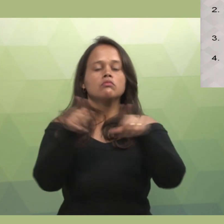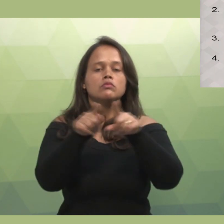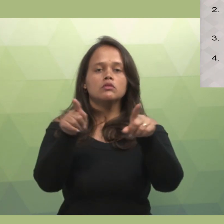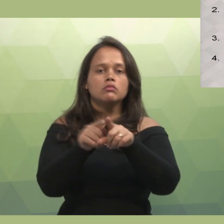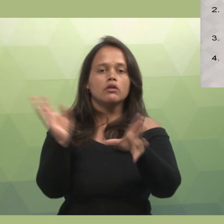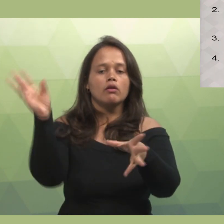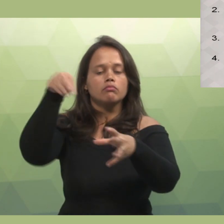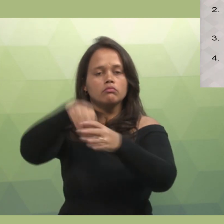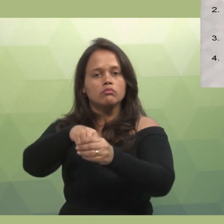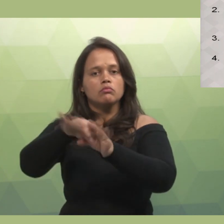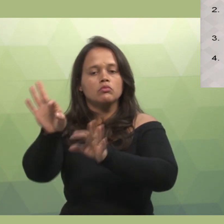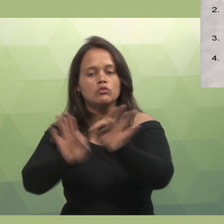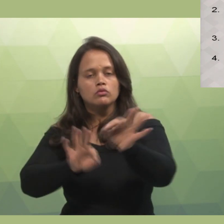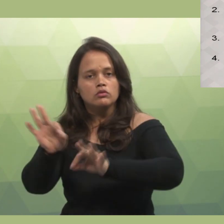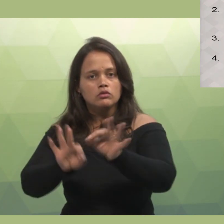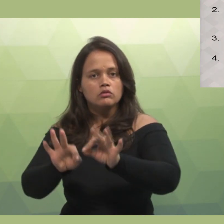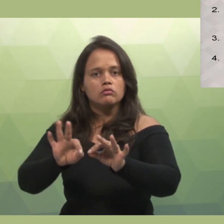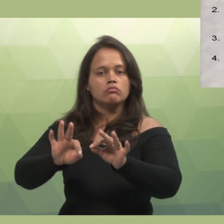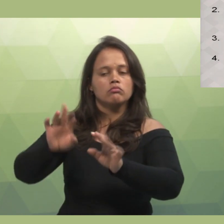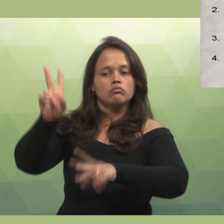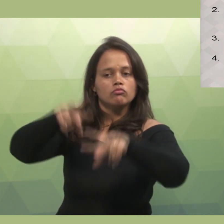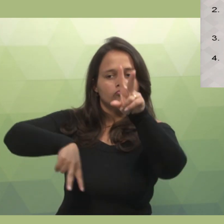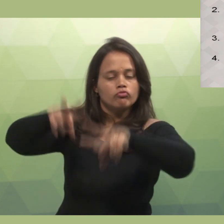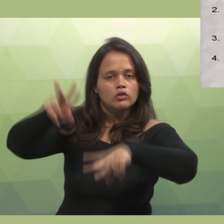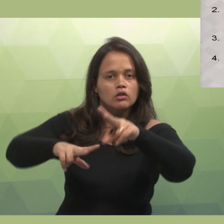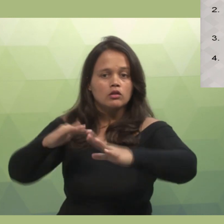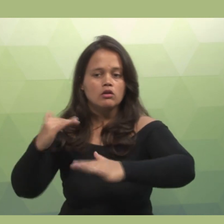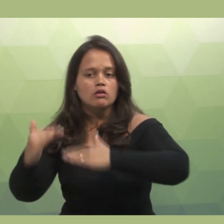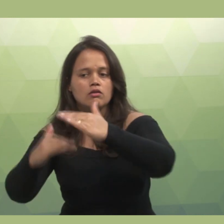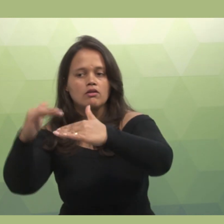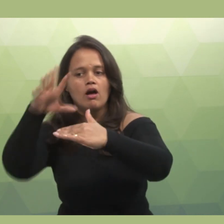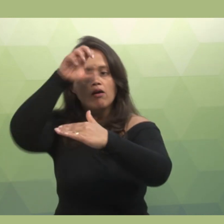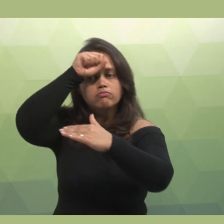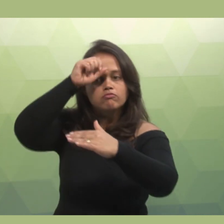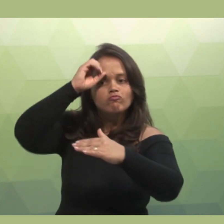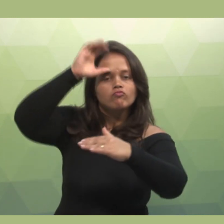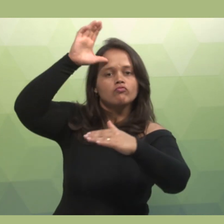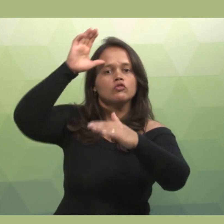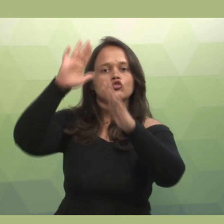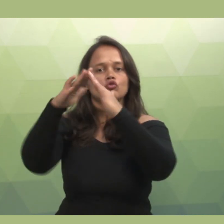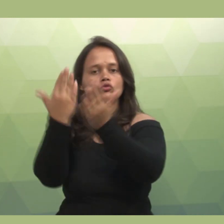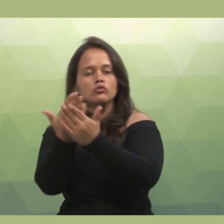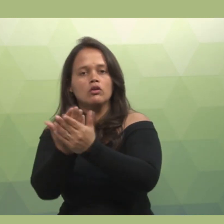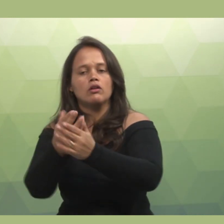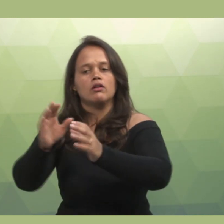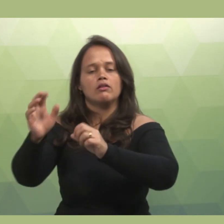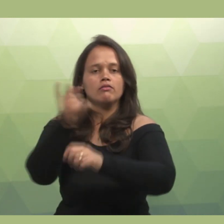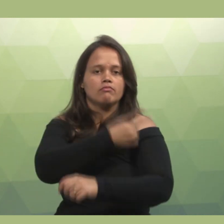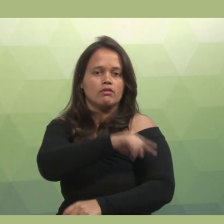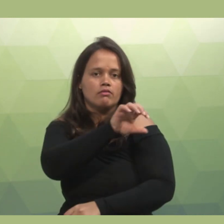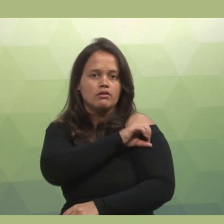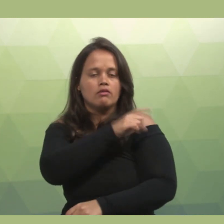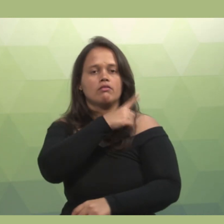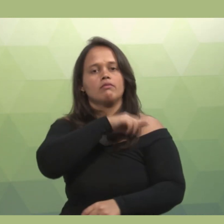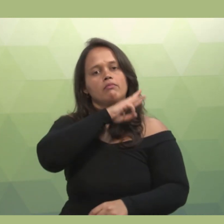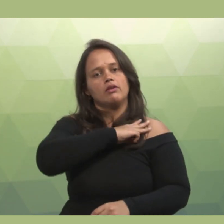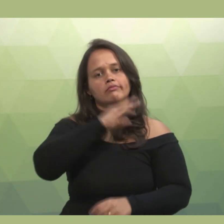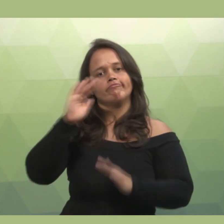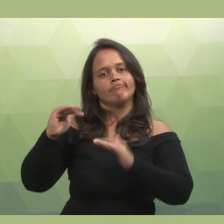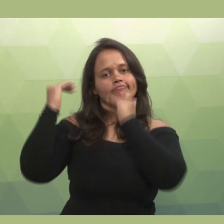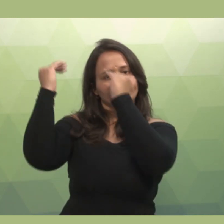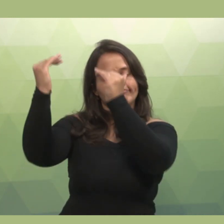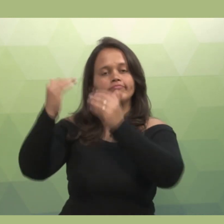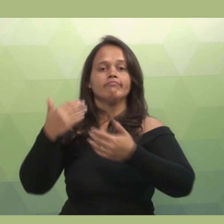escolar no ensino fundamental, médio e superior. Bom, então com isso nós encerramos aqui a nossa